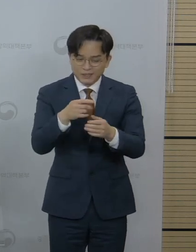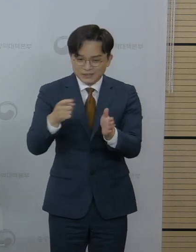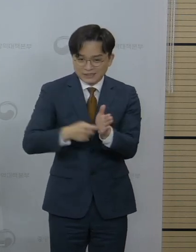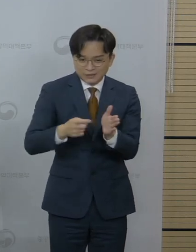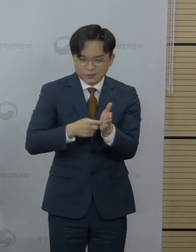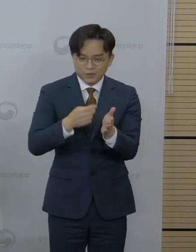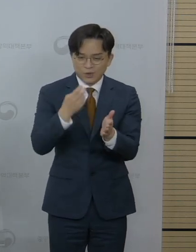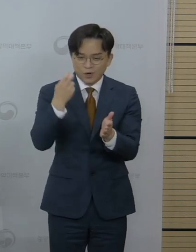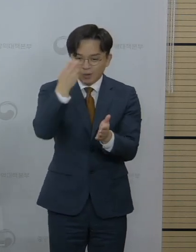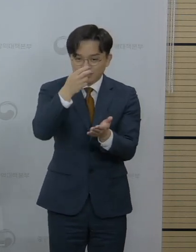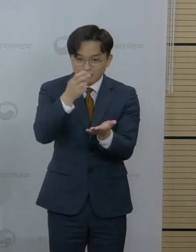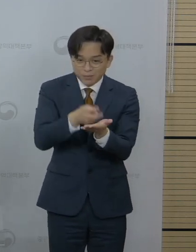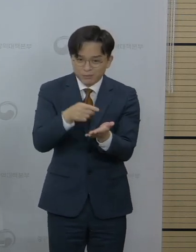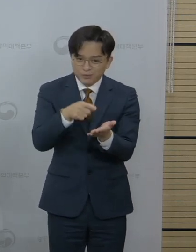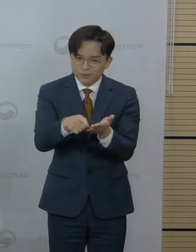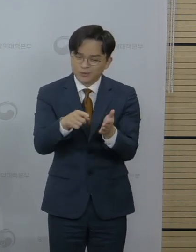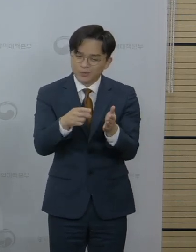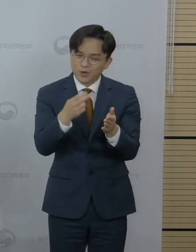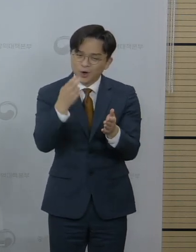네,